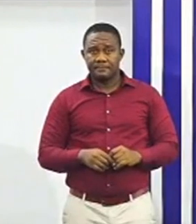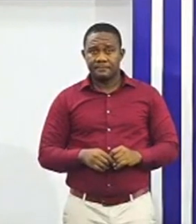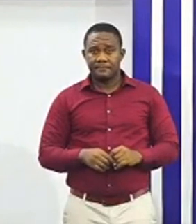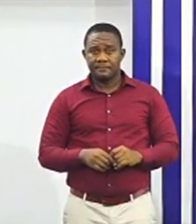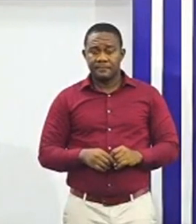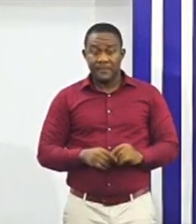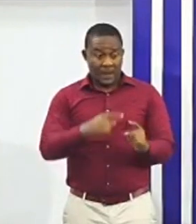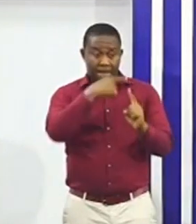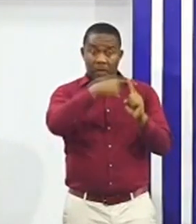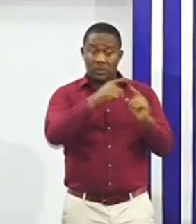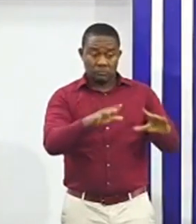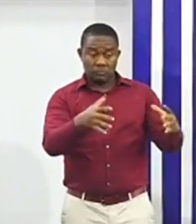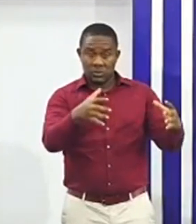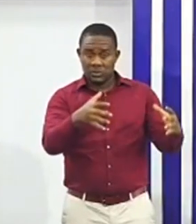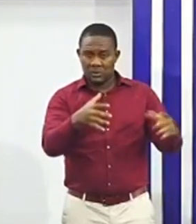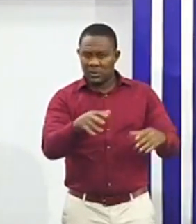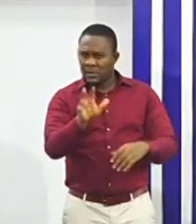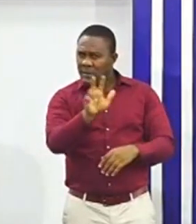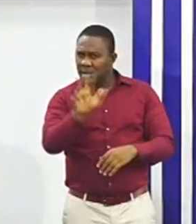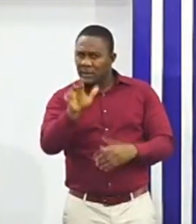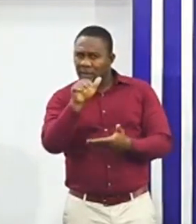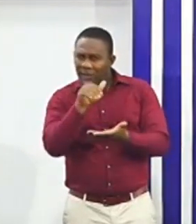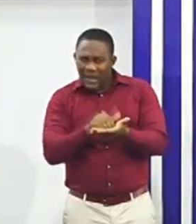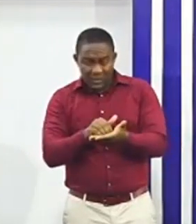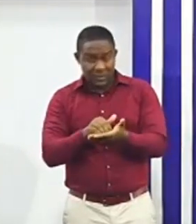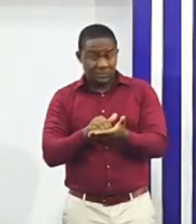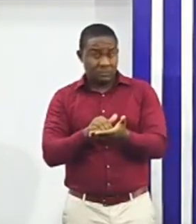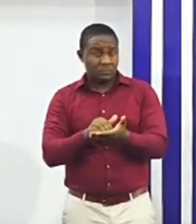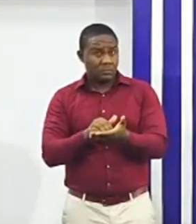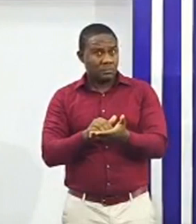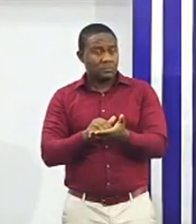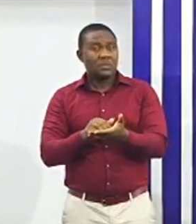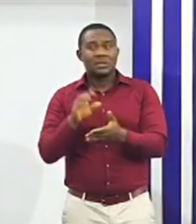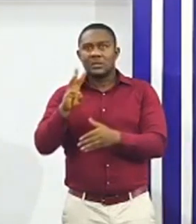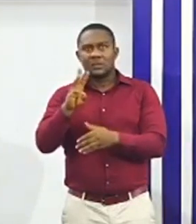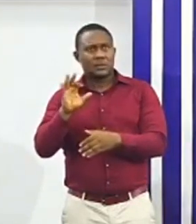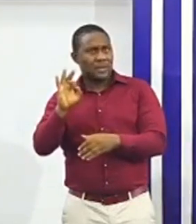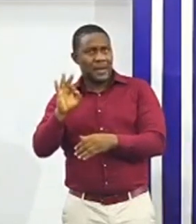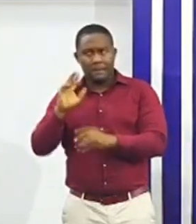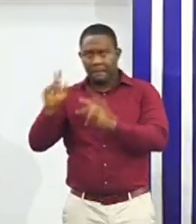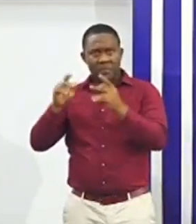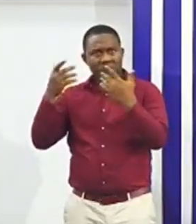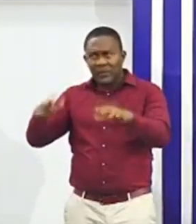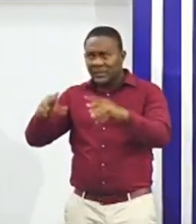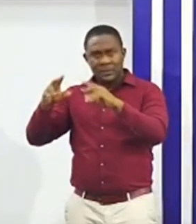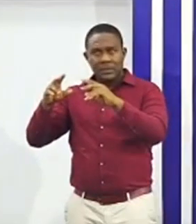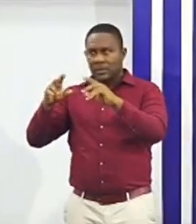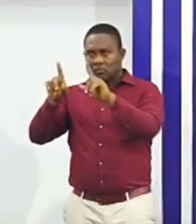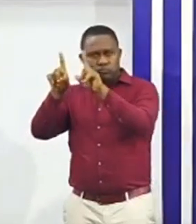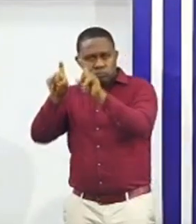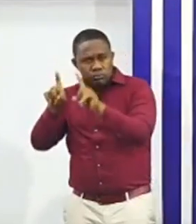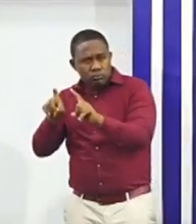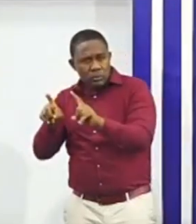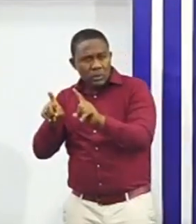kuya anan na tinan ma bin ka yi a greater accra district lizar po abala ya lizar ni anar po